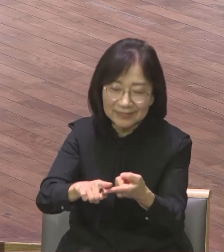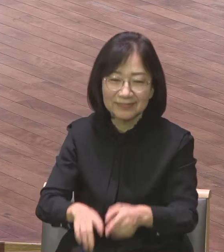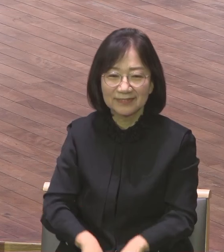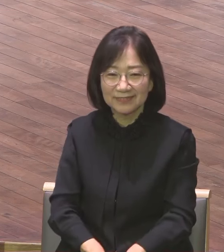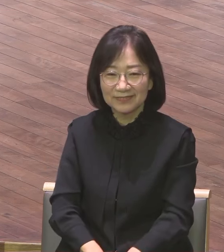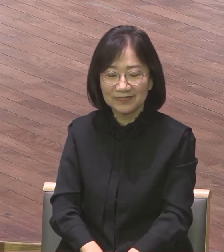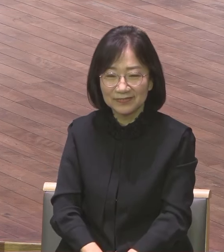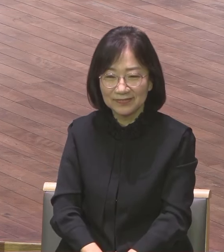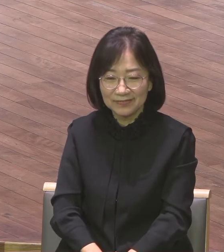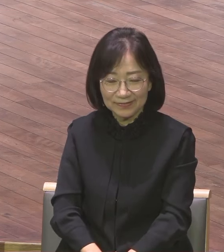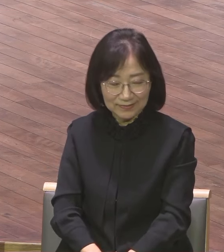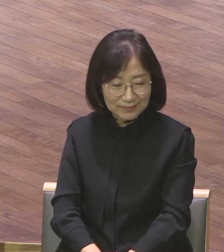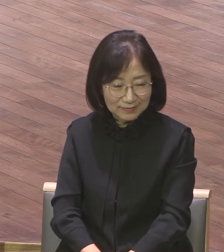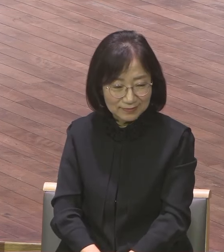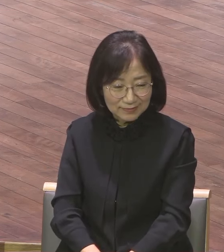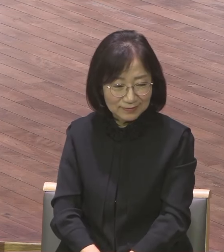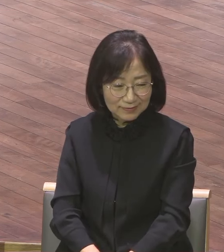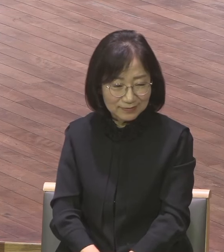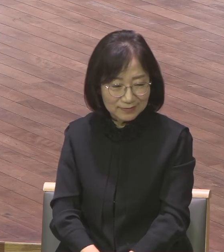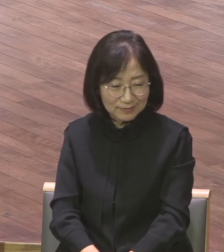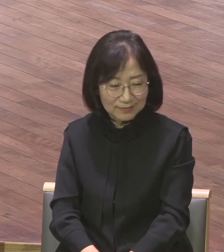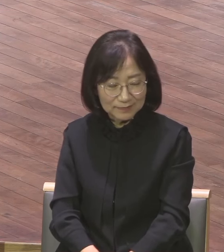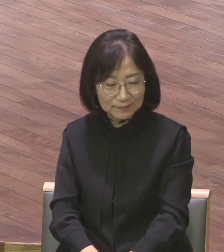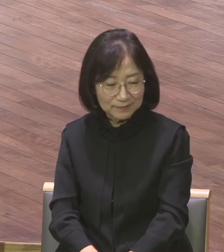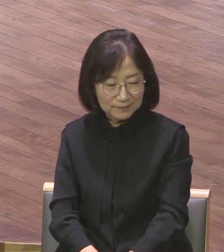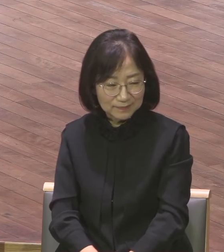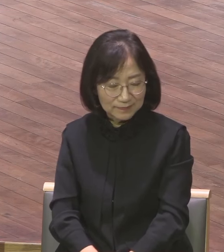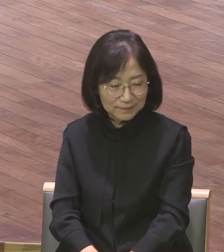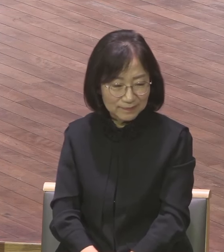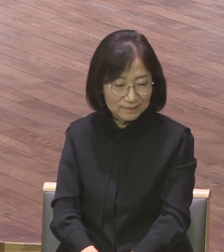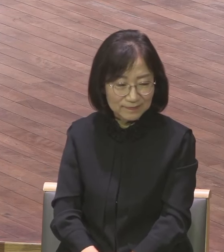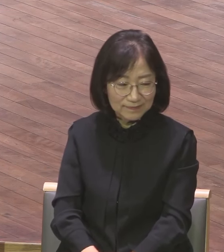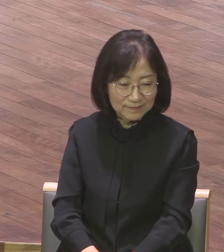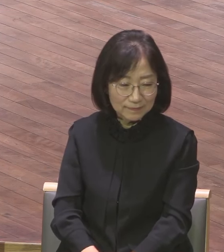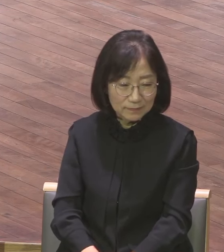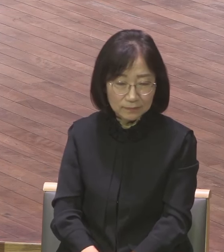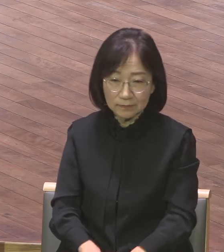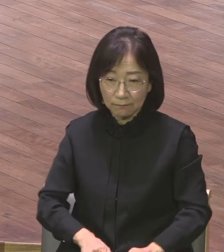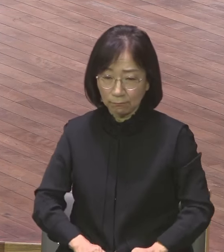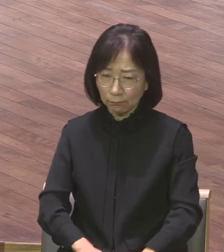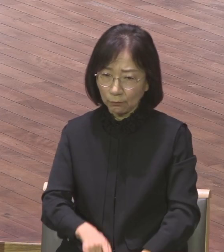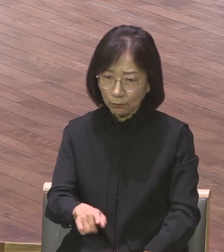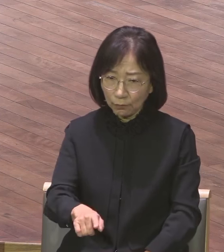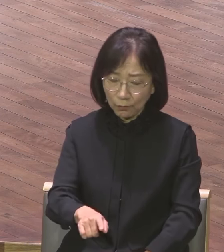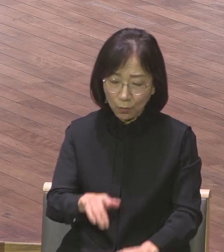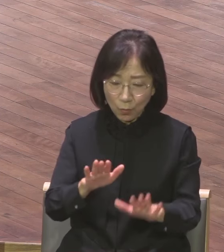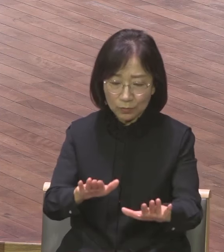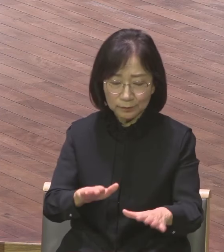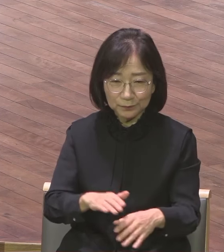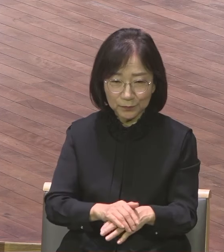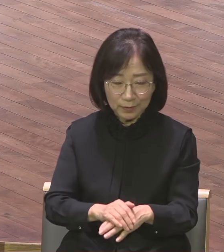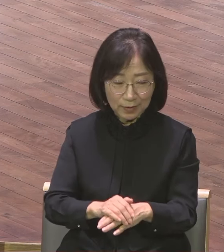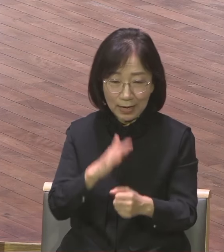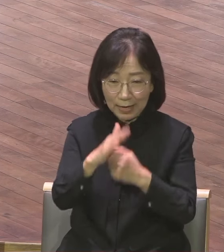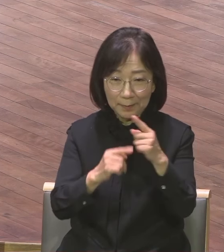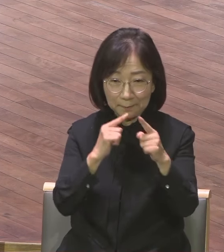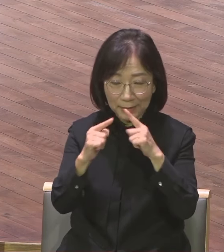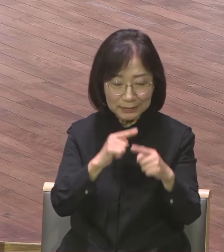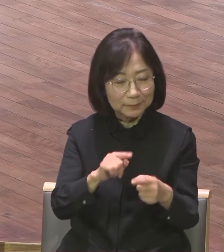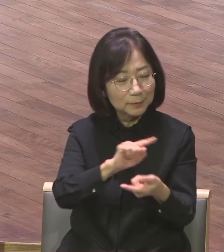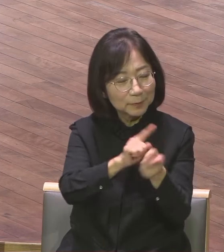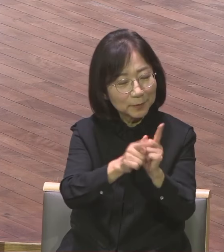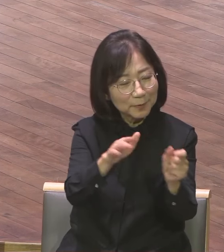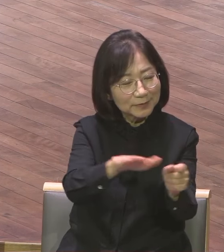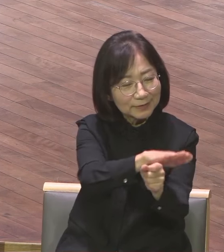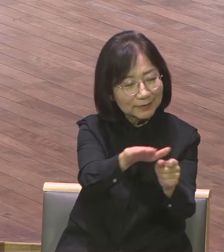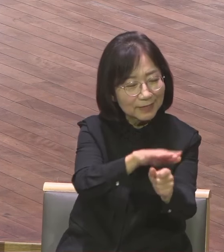마땅하다. 이거를 또 강조해요. 앞에도 서로 사랑하라 라고 말씀해놓고 오늘 이 말씀